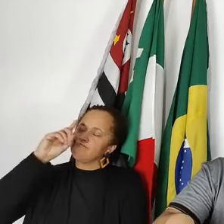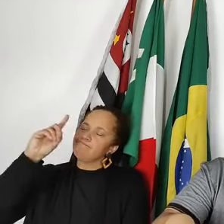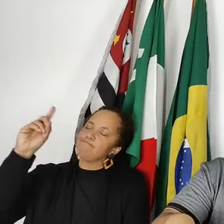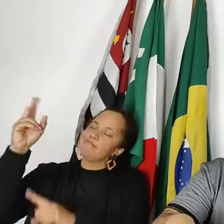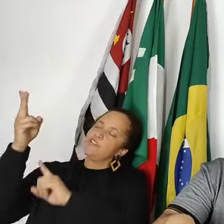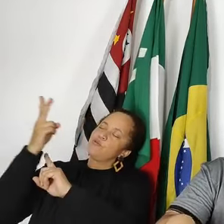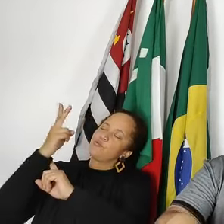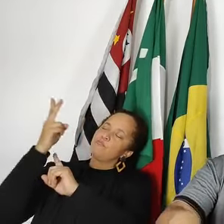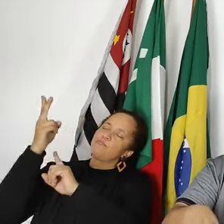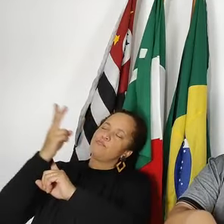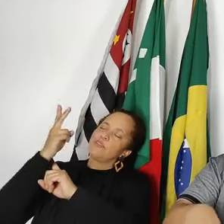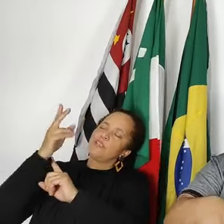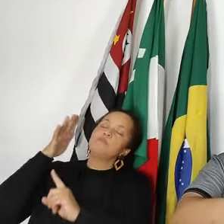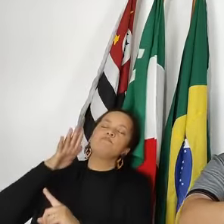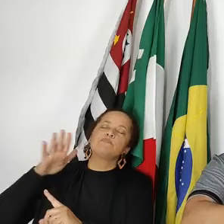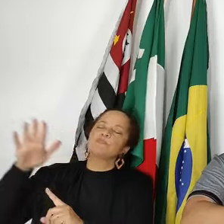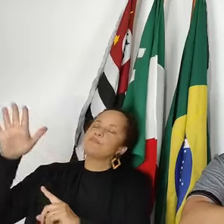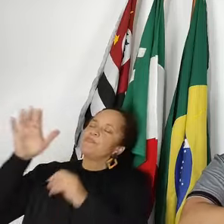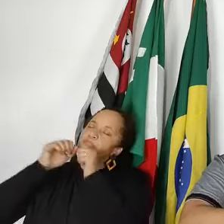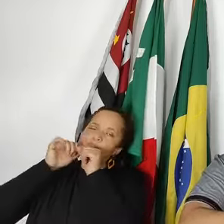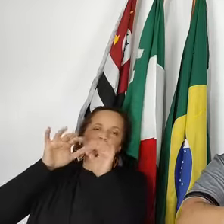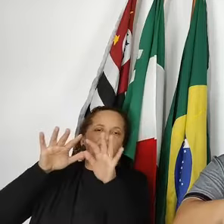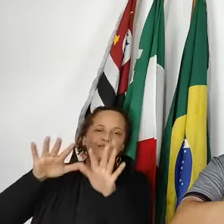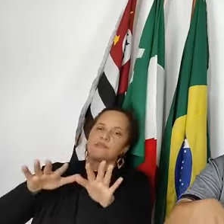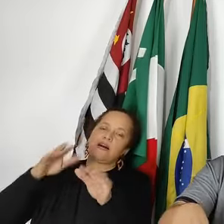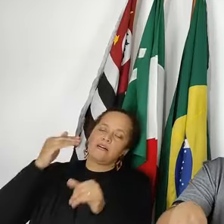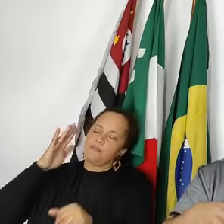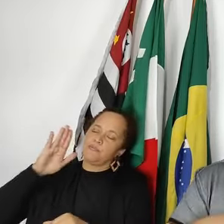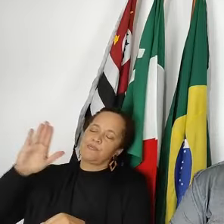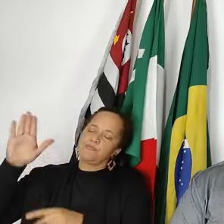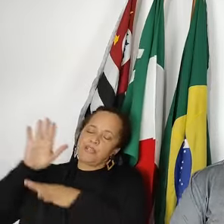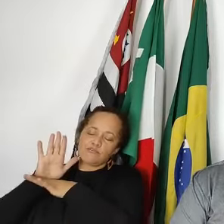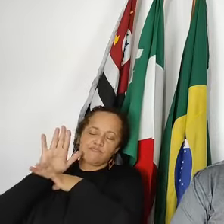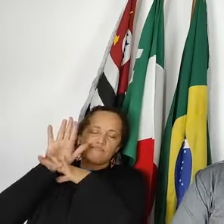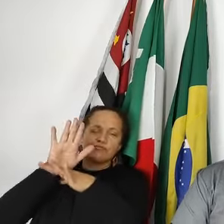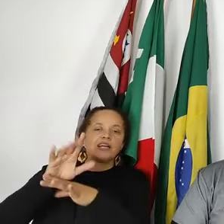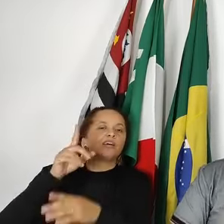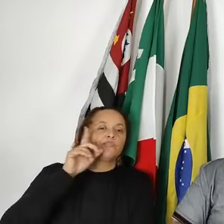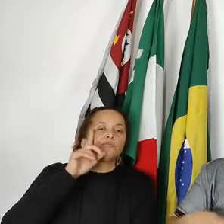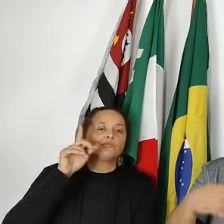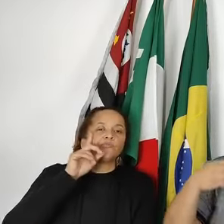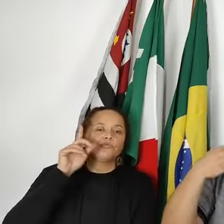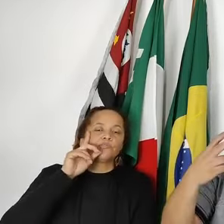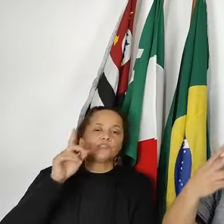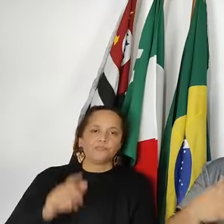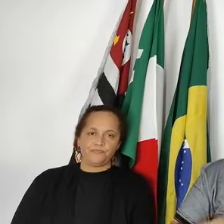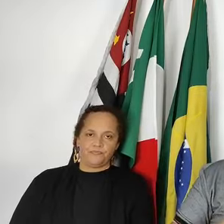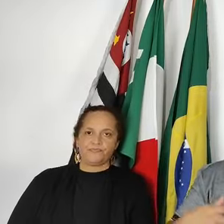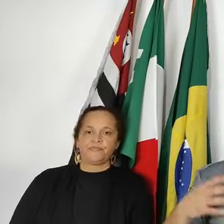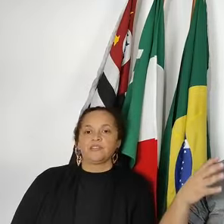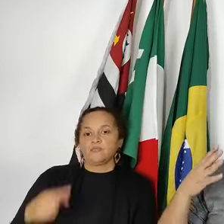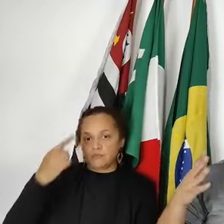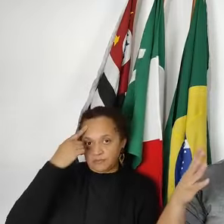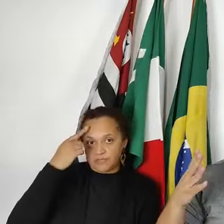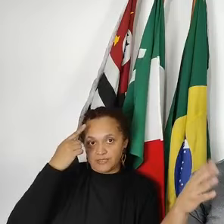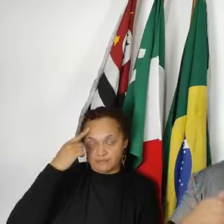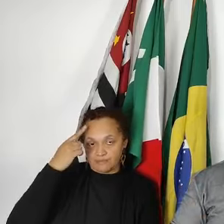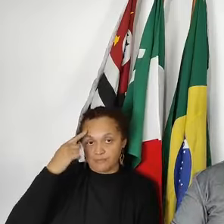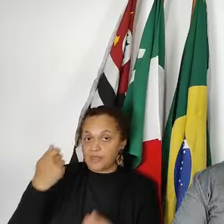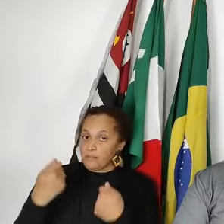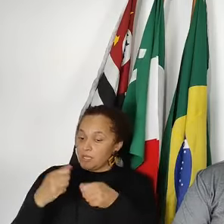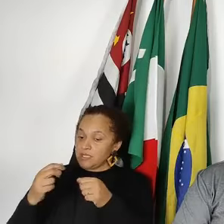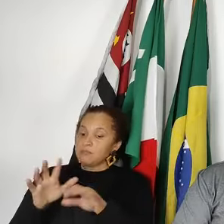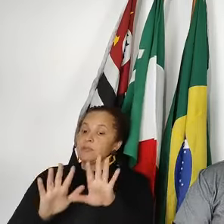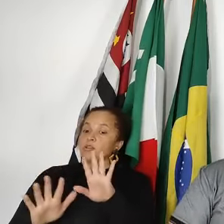quem promete nos abençoar, quem promete nos ajudar todos os dias da nossa vida. Então, os pensamentos, nós precisamos blindar